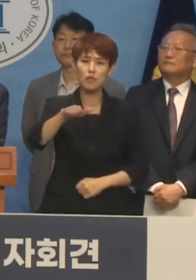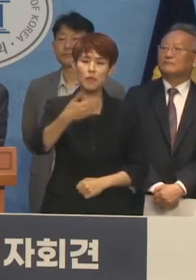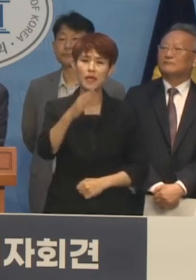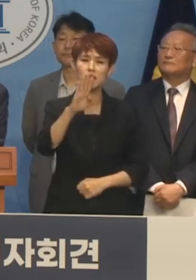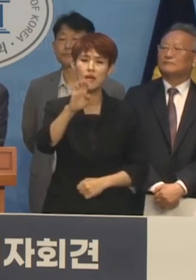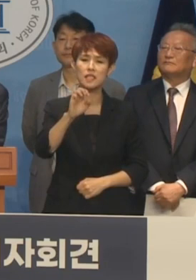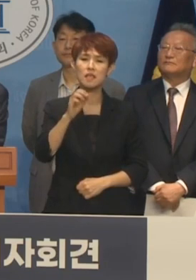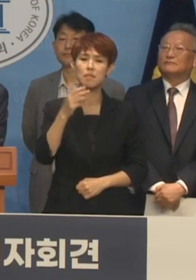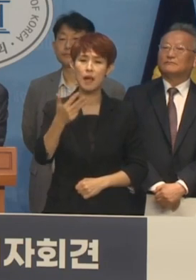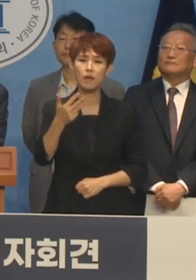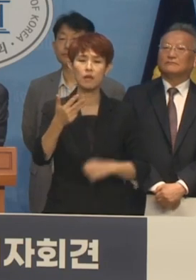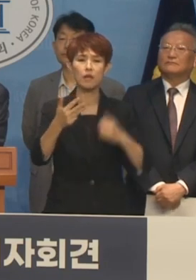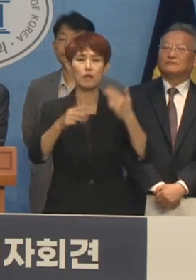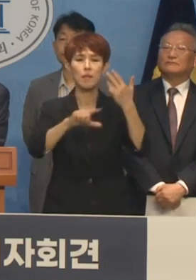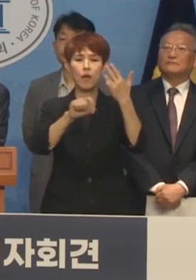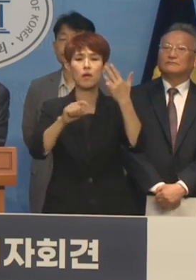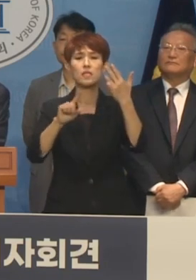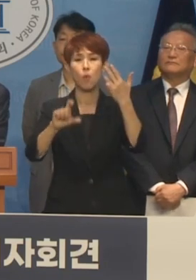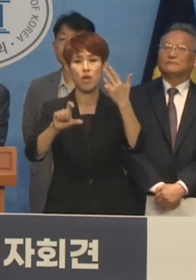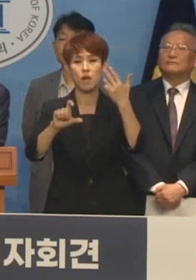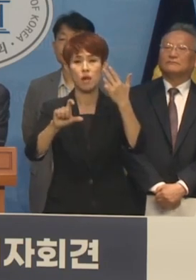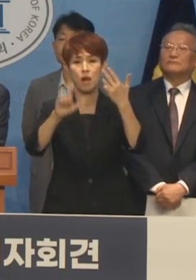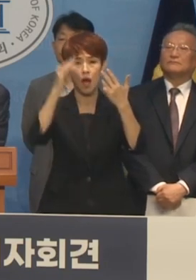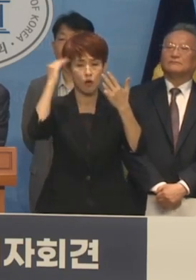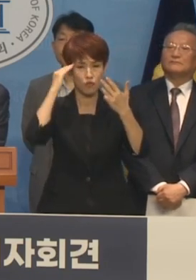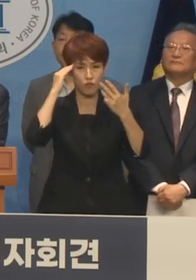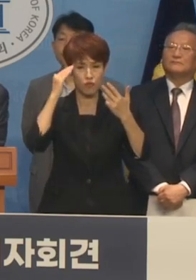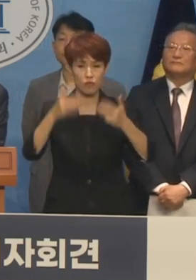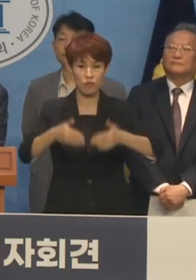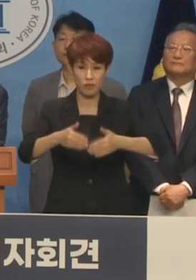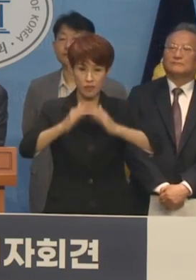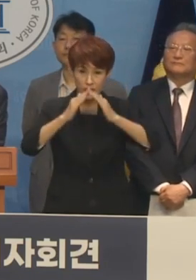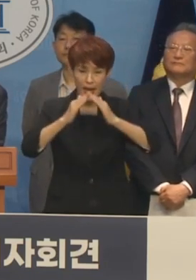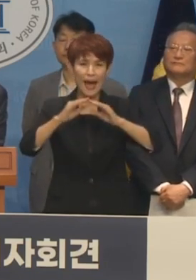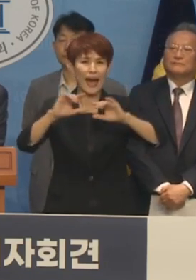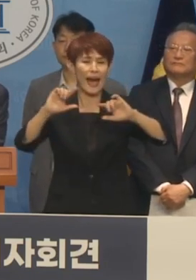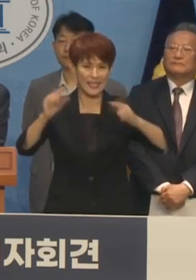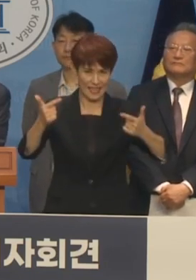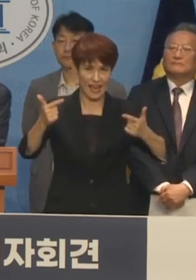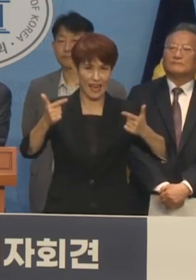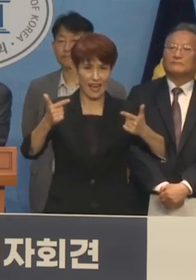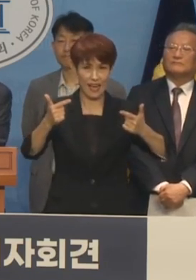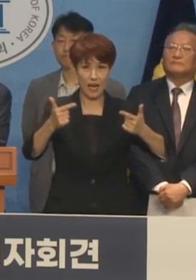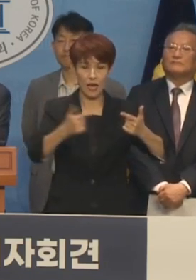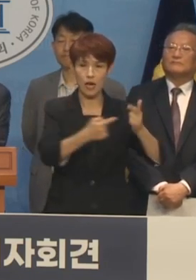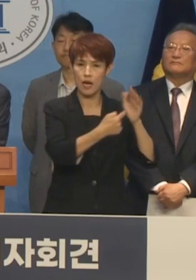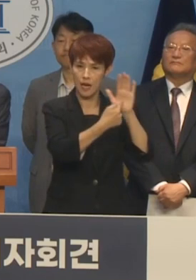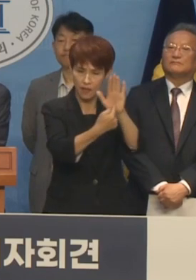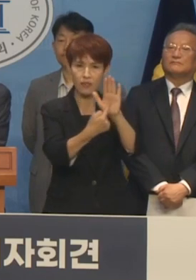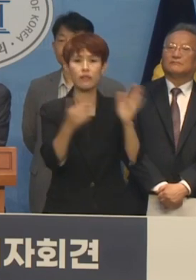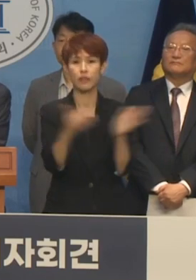1948년 8월 15일이 대한민국 건국이 아니라는 점을 본인 입으로 입증한 겁니다.